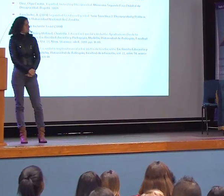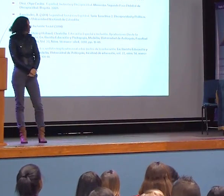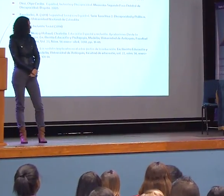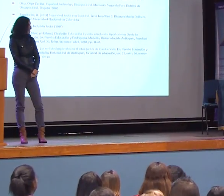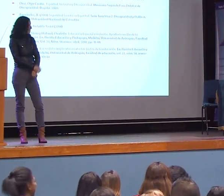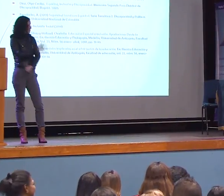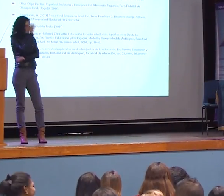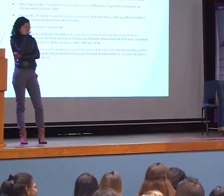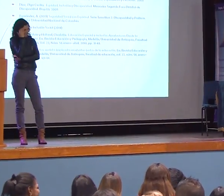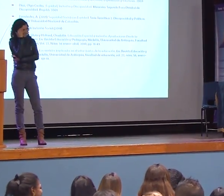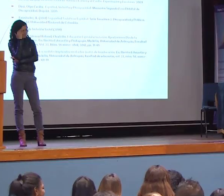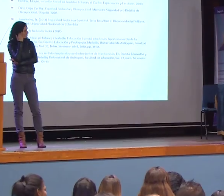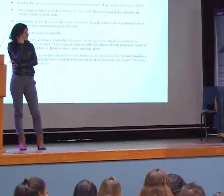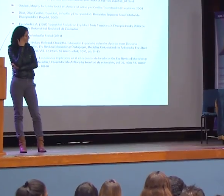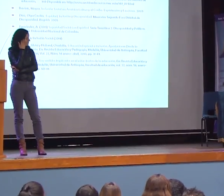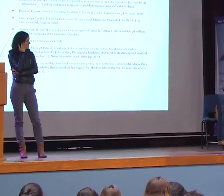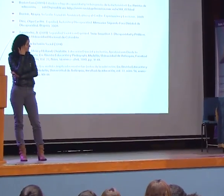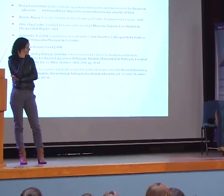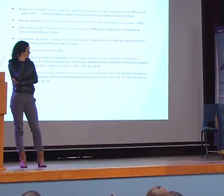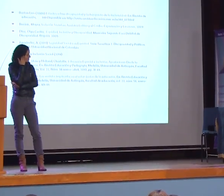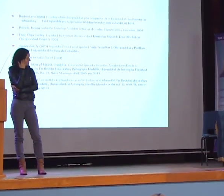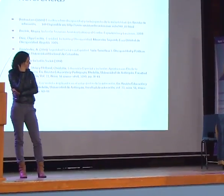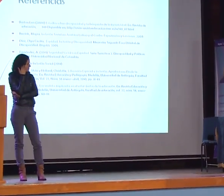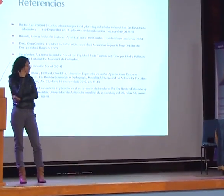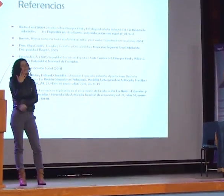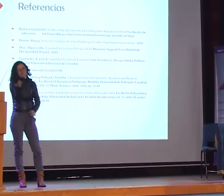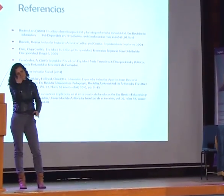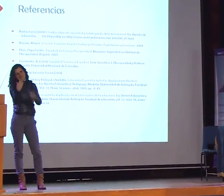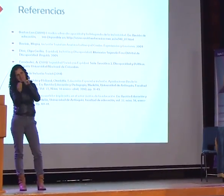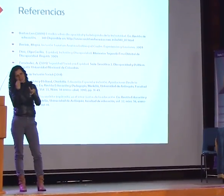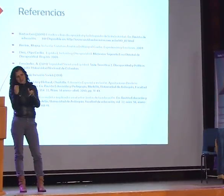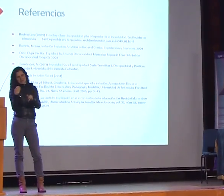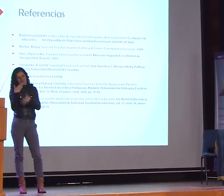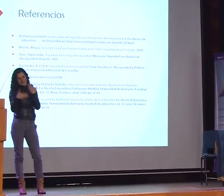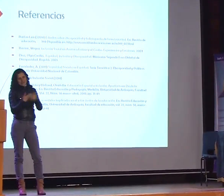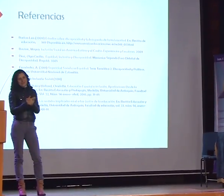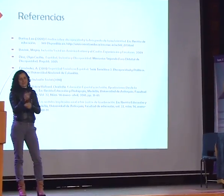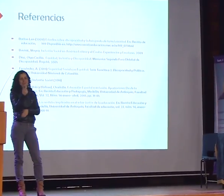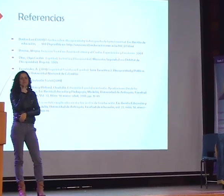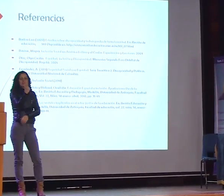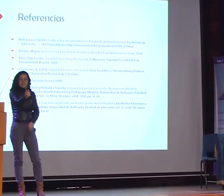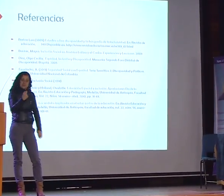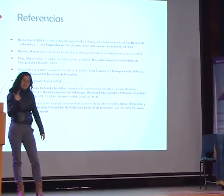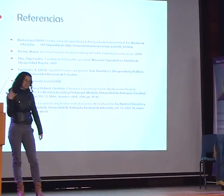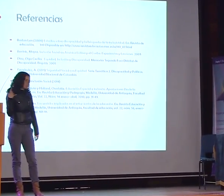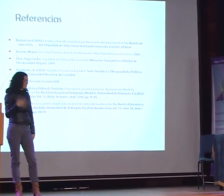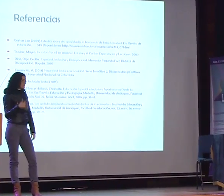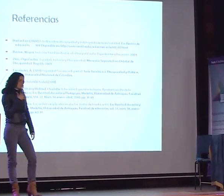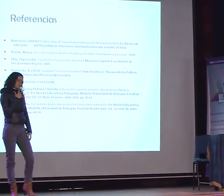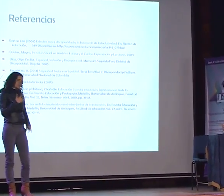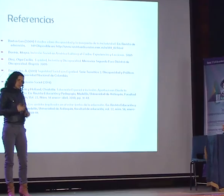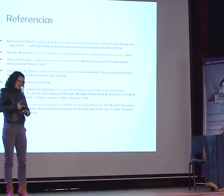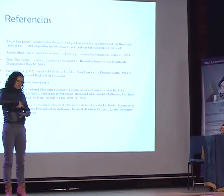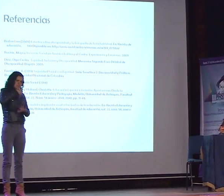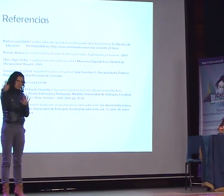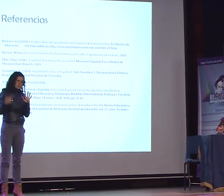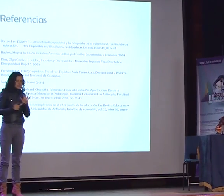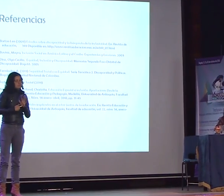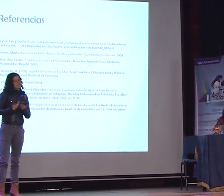Creo que vamos a recibir un buen bonito. Es una pregunta complejísima y realmente muy